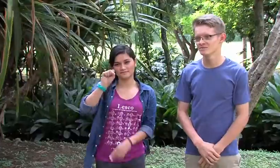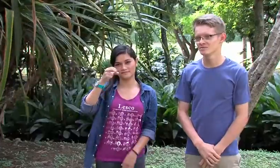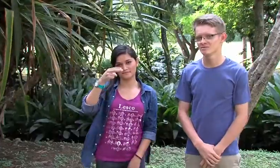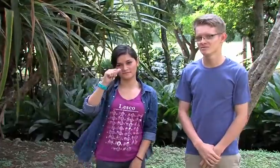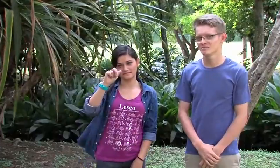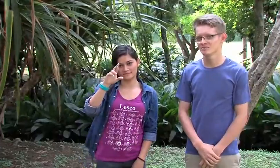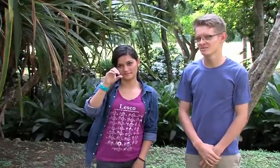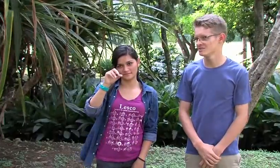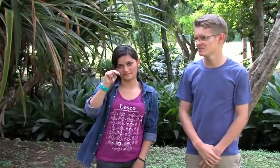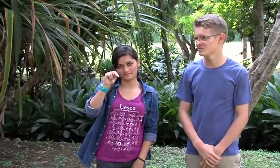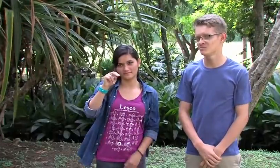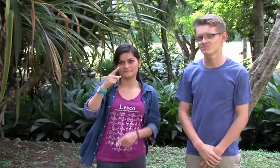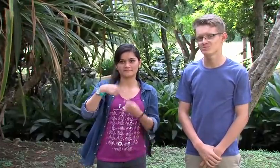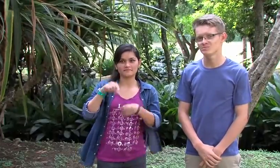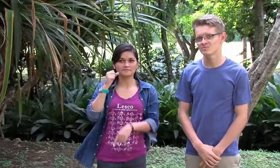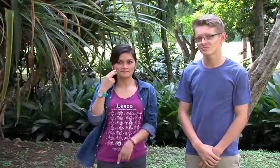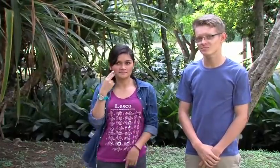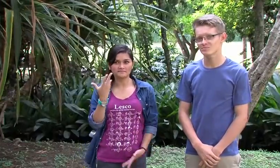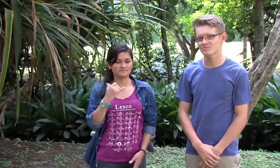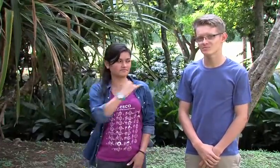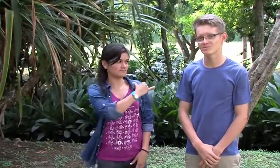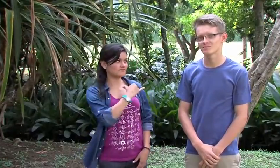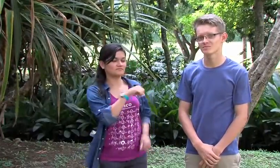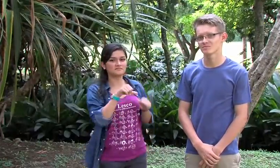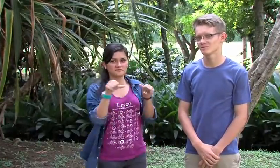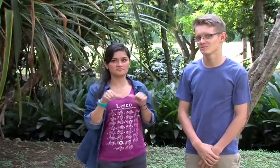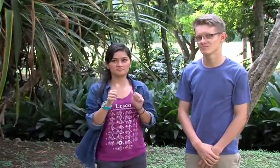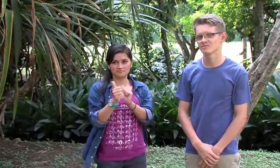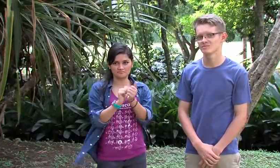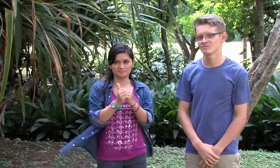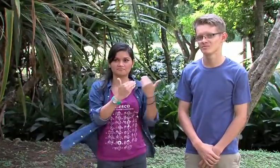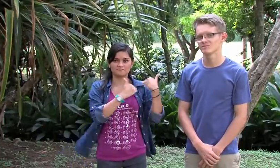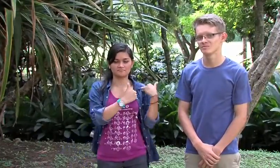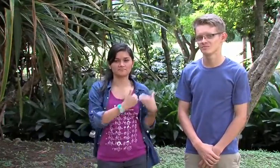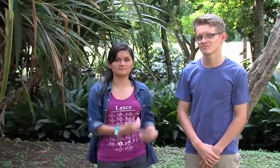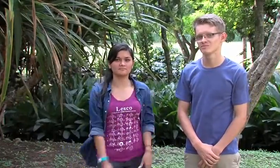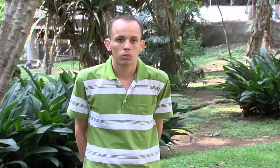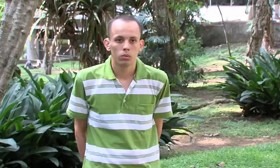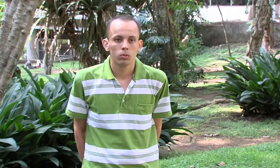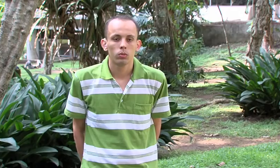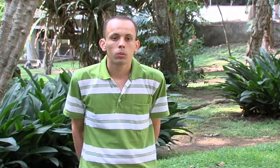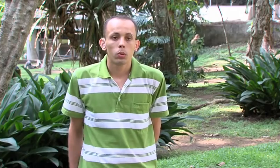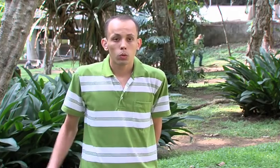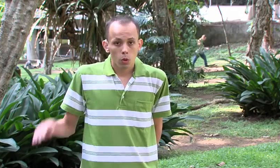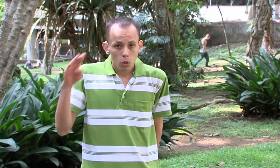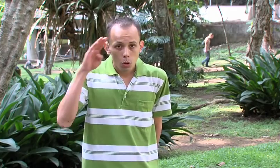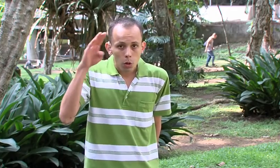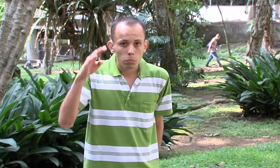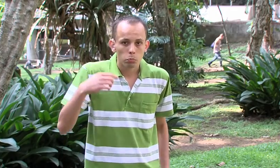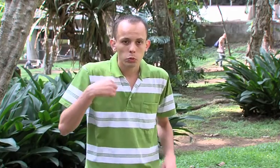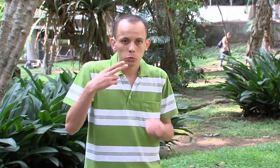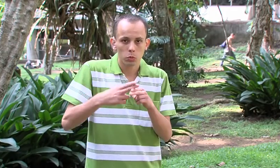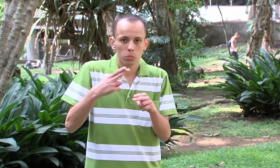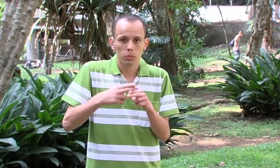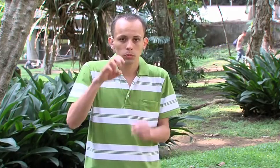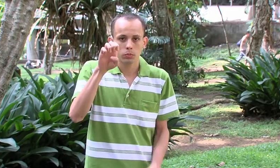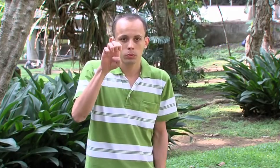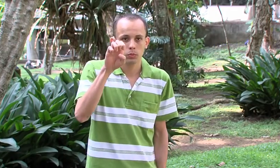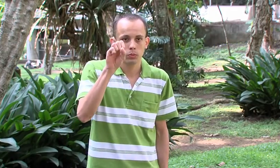para la sordera progreso del auxerre nace con el fin de lograr la interculturalidad entre las personas oyentes y sordas al impartir cursos de